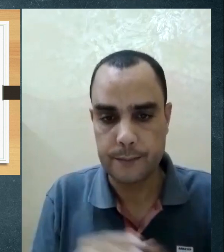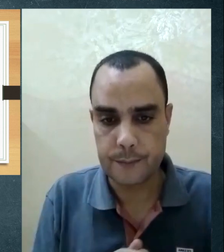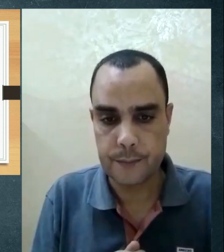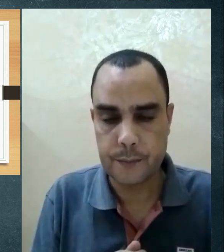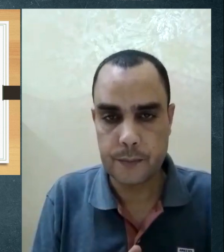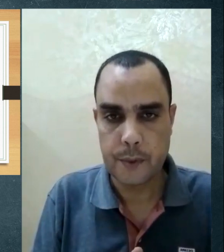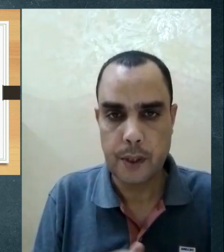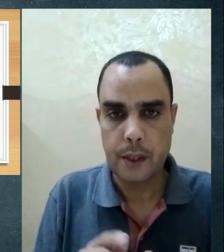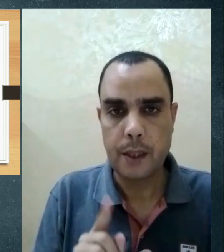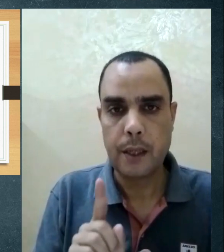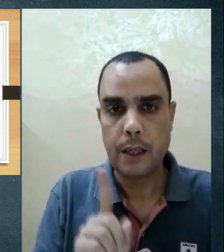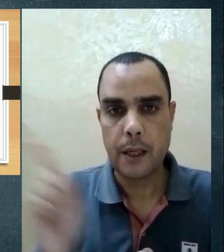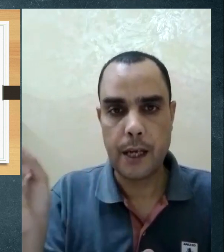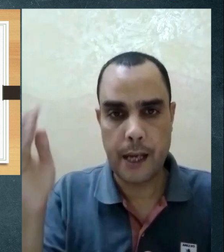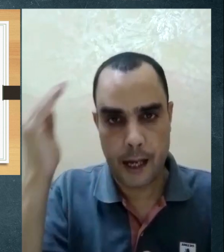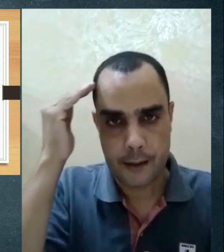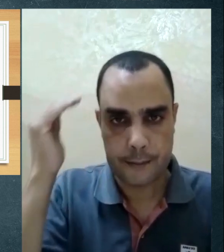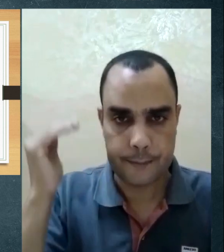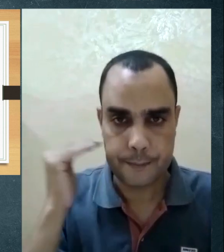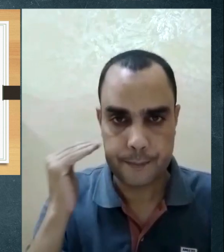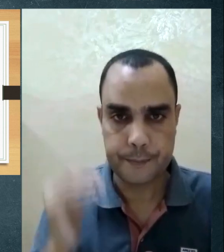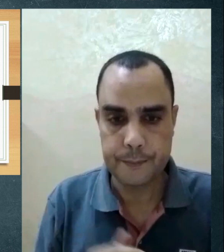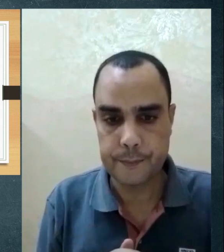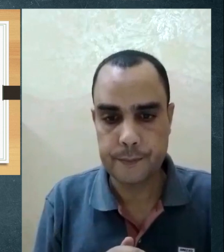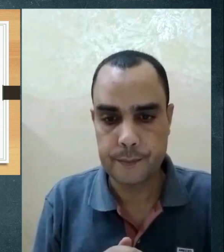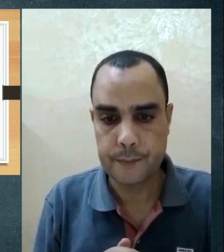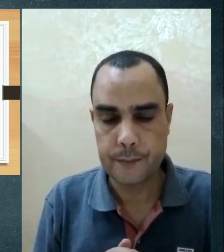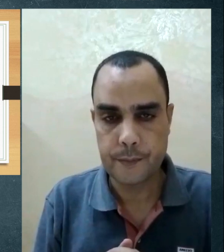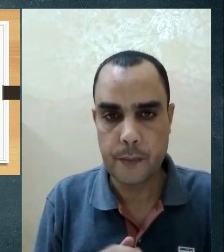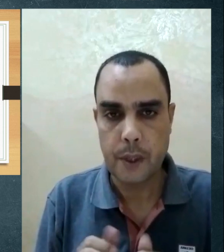كثيرة، هي